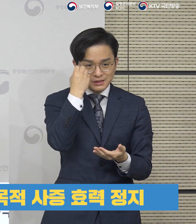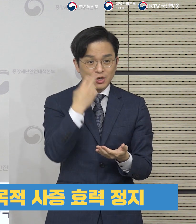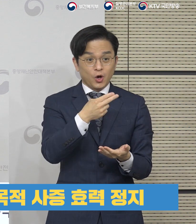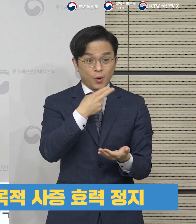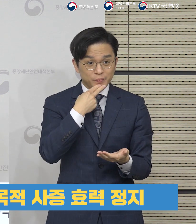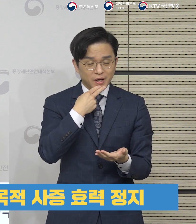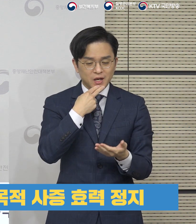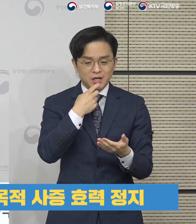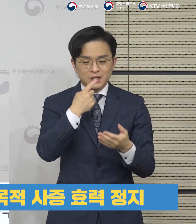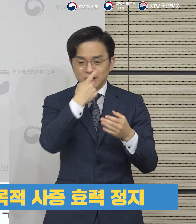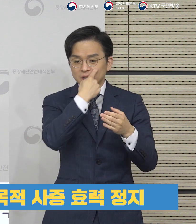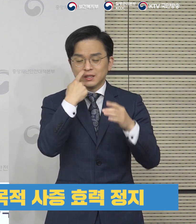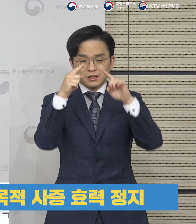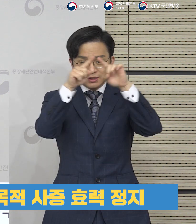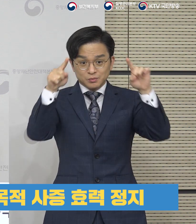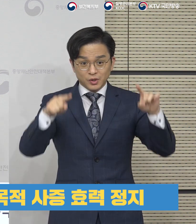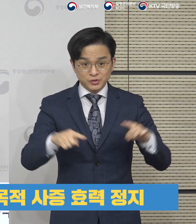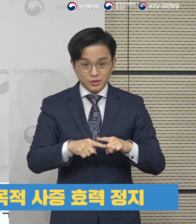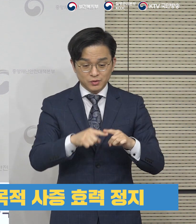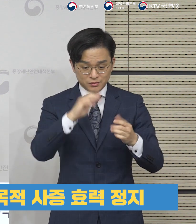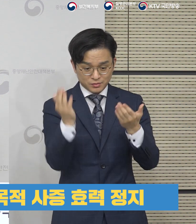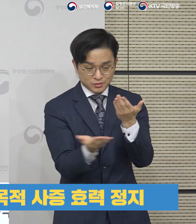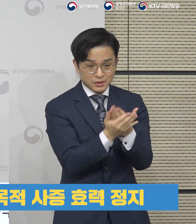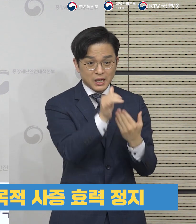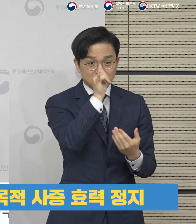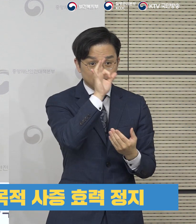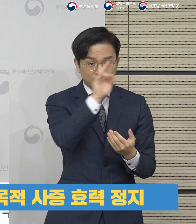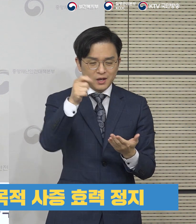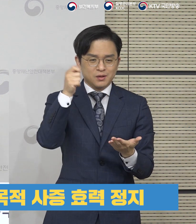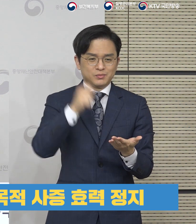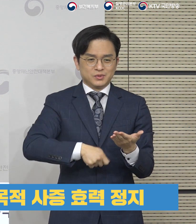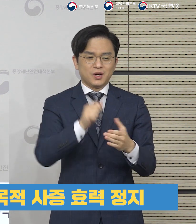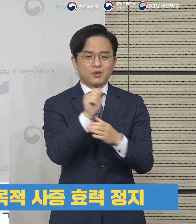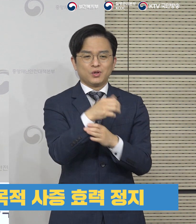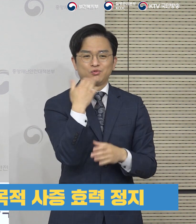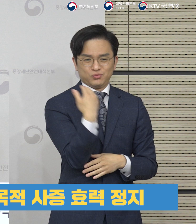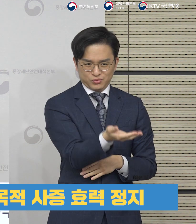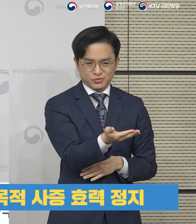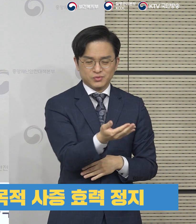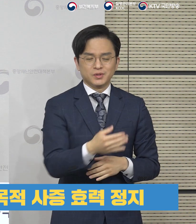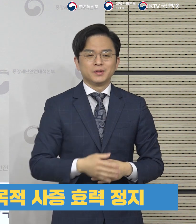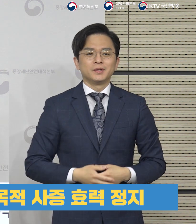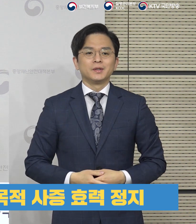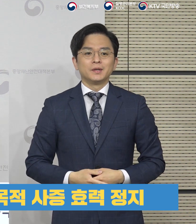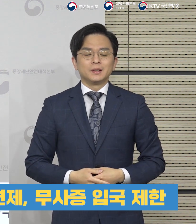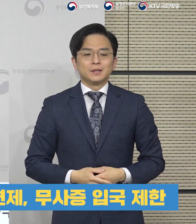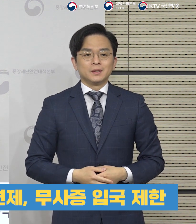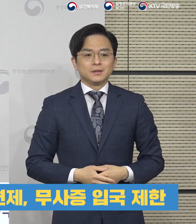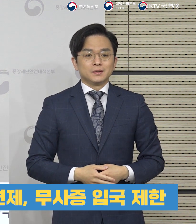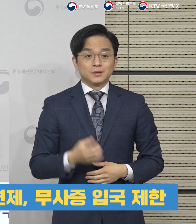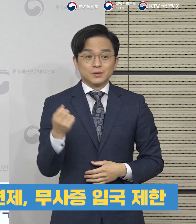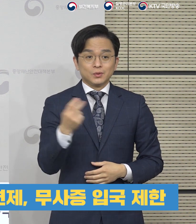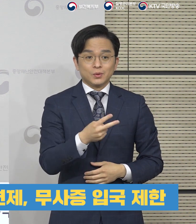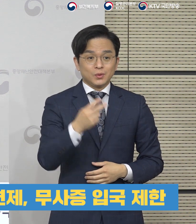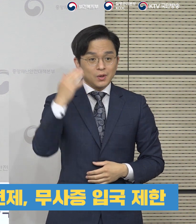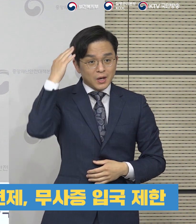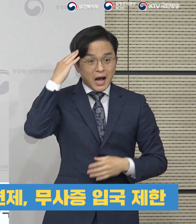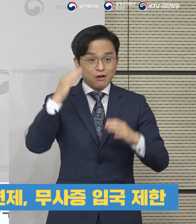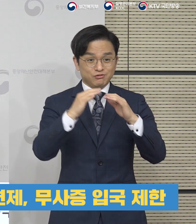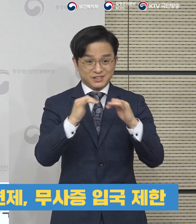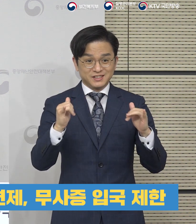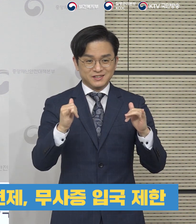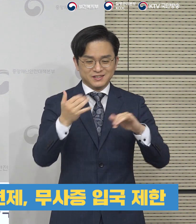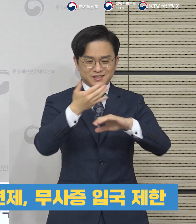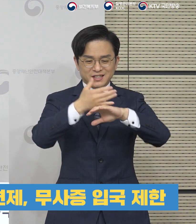하고 건강상태 인터뷰 등 충분한 심사를 거친 후 허가 여부를 결정합니다. 이와 함께